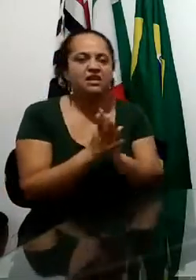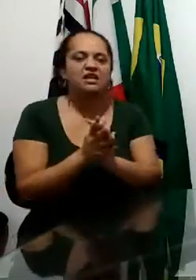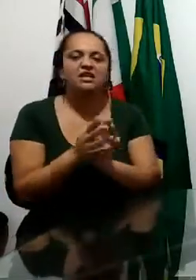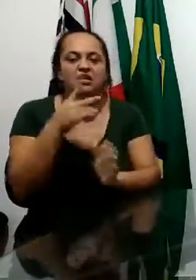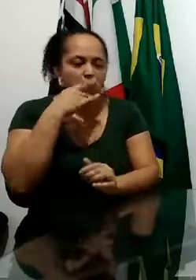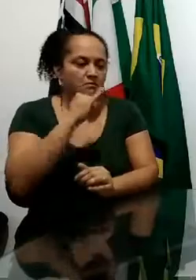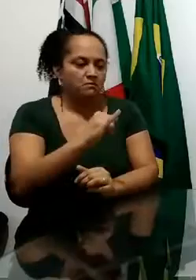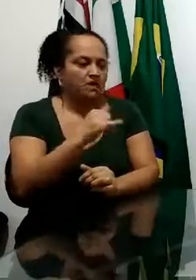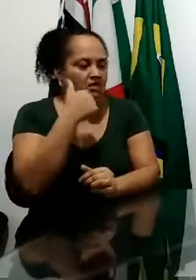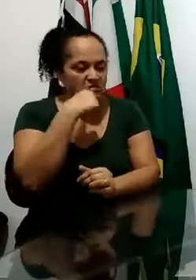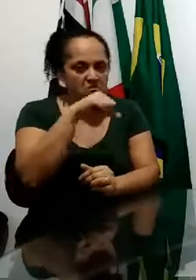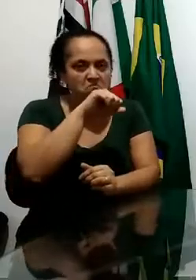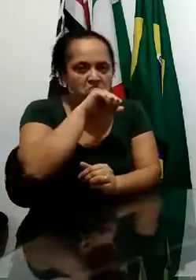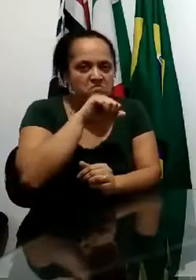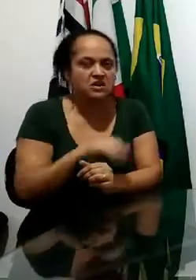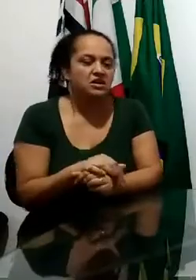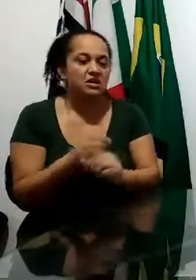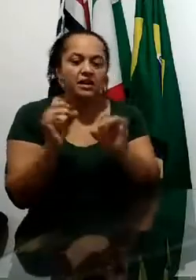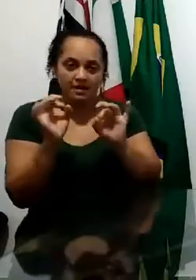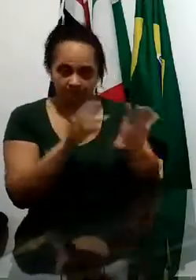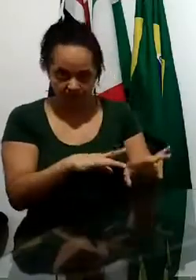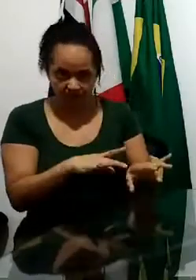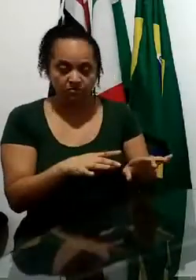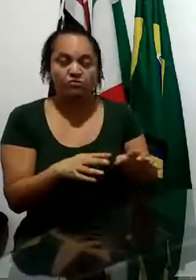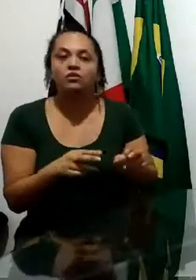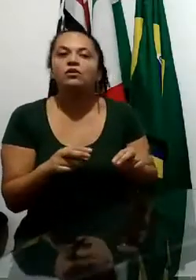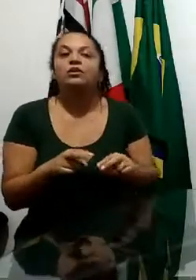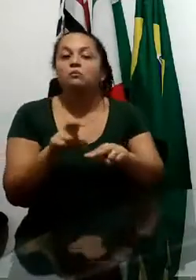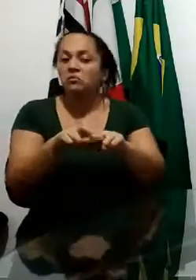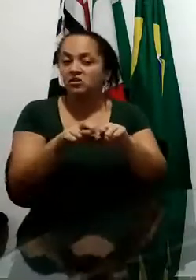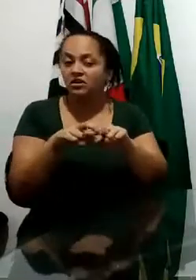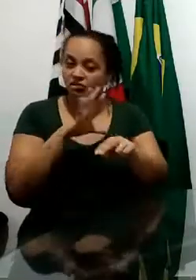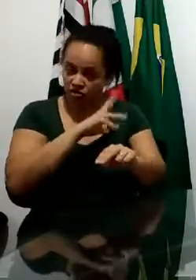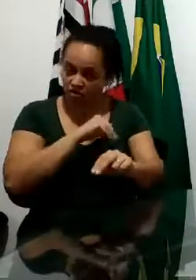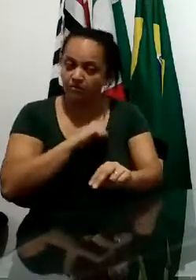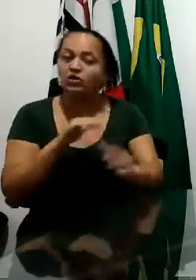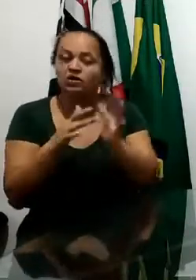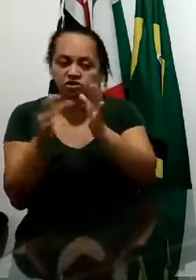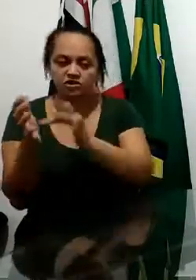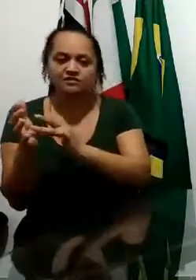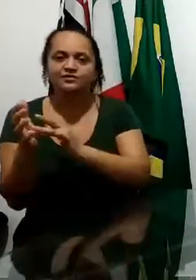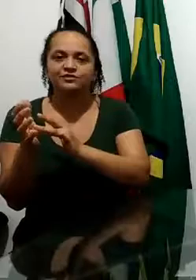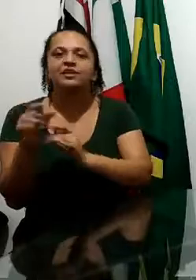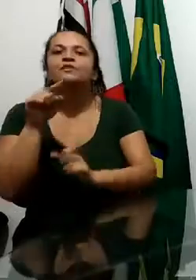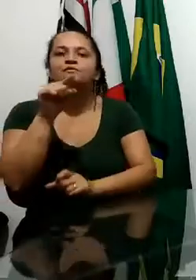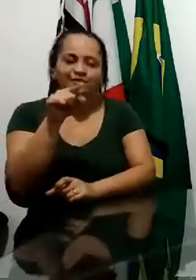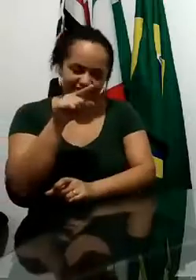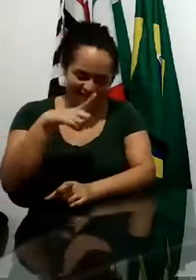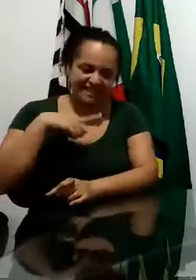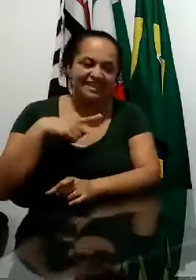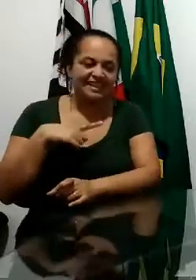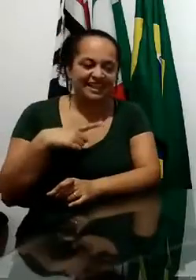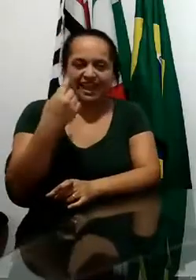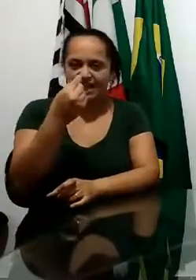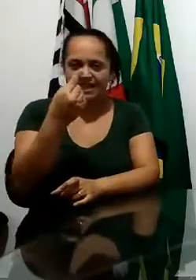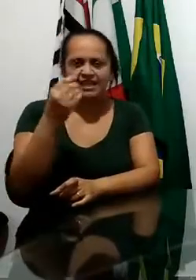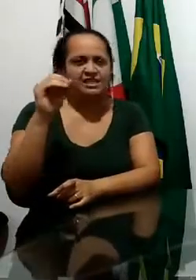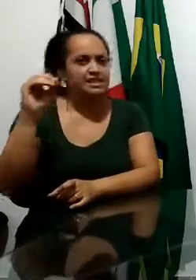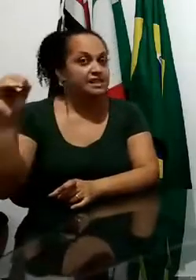por amor do Evangelho, que não receba já no presente 100 vezes mais em